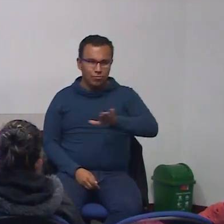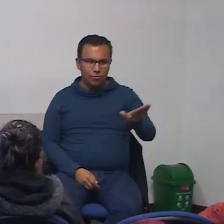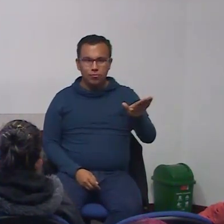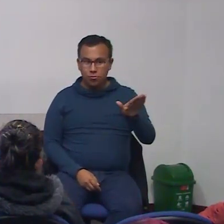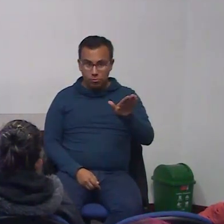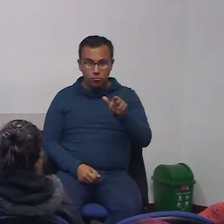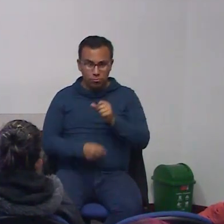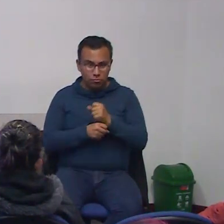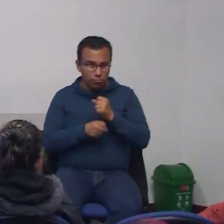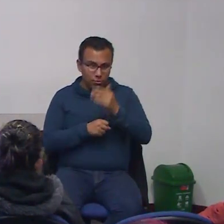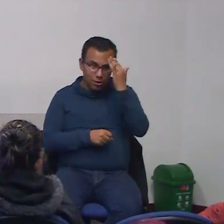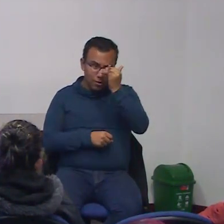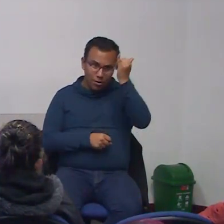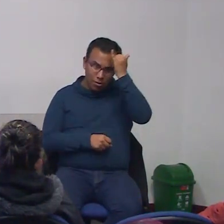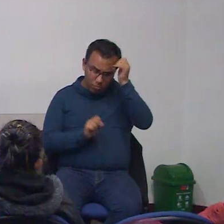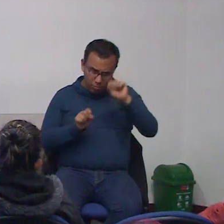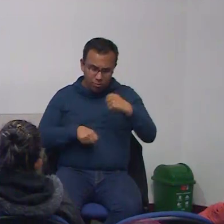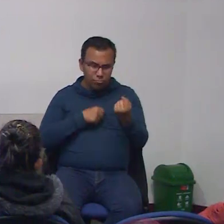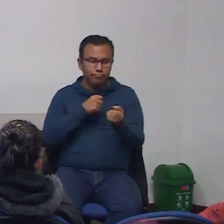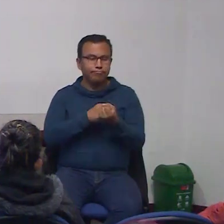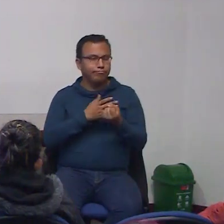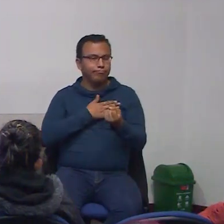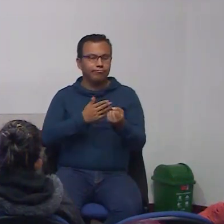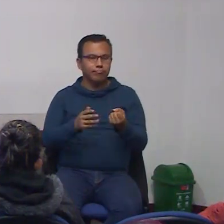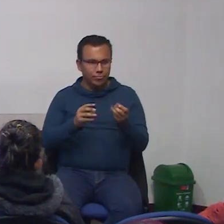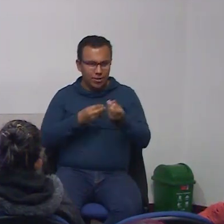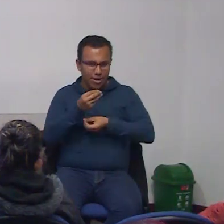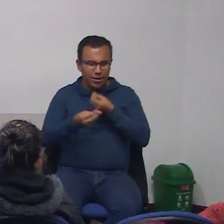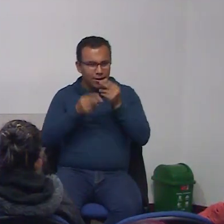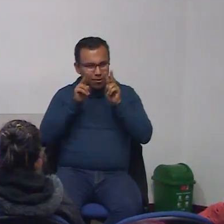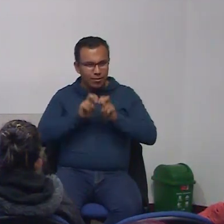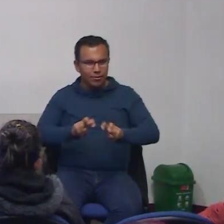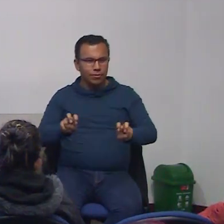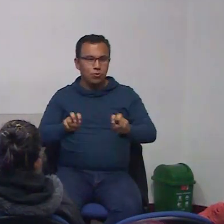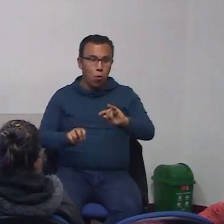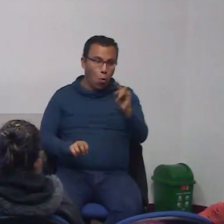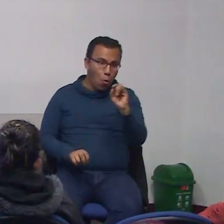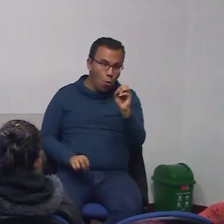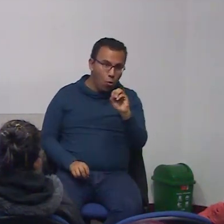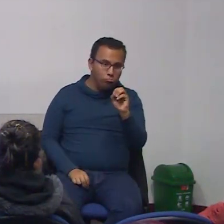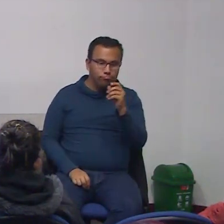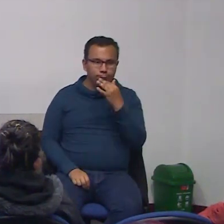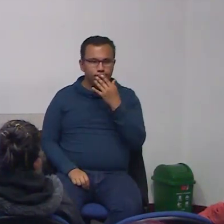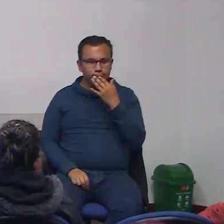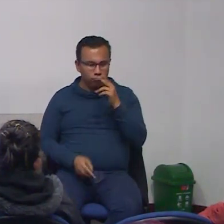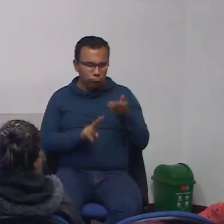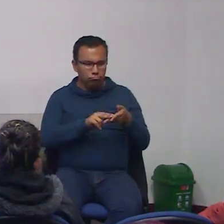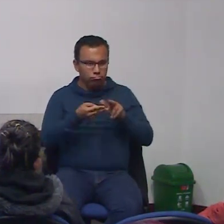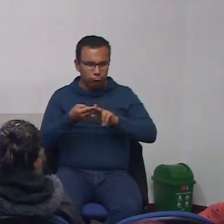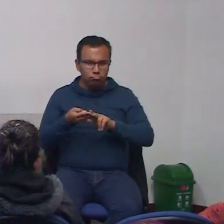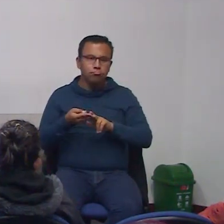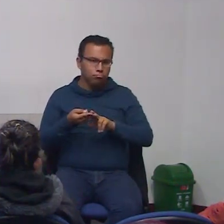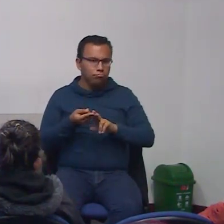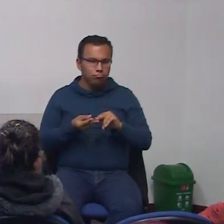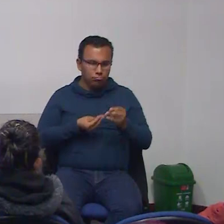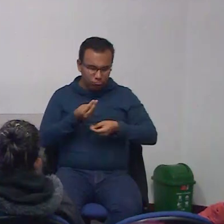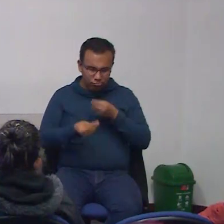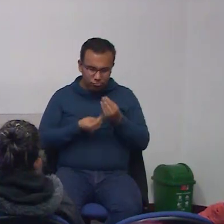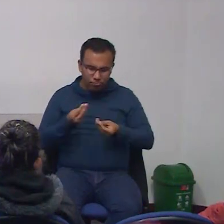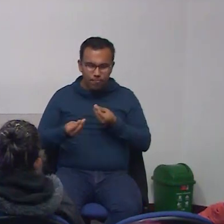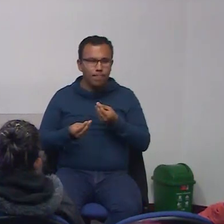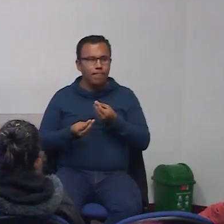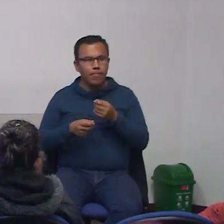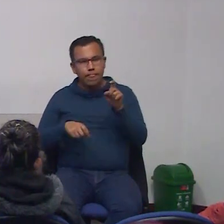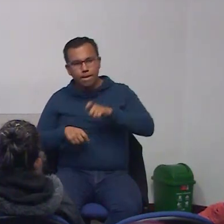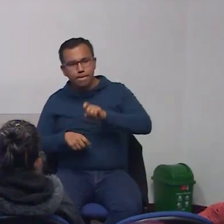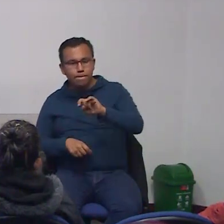parte académica que se pueda fortalecer para que hagamos algo de investigación sí o hacer algo que esté correlacionado con con lo que hacemos ahí con lo